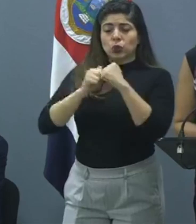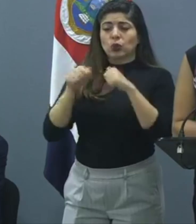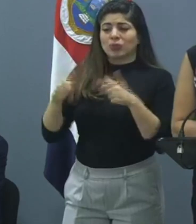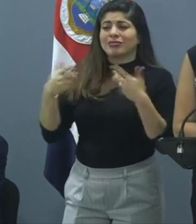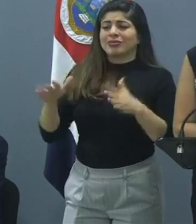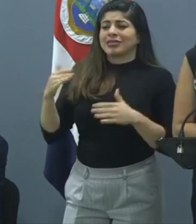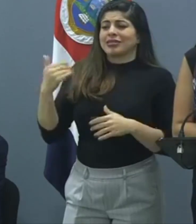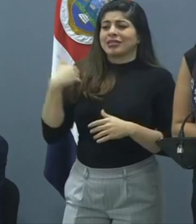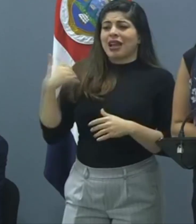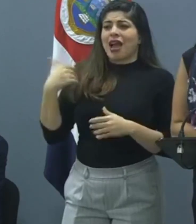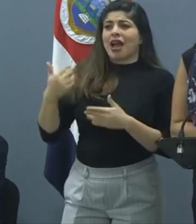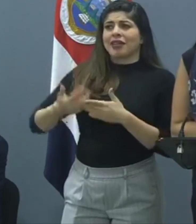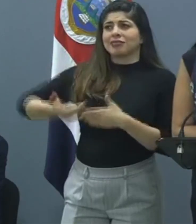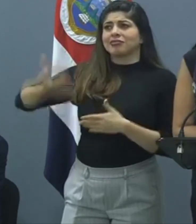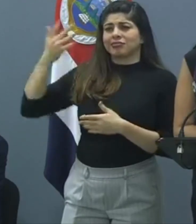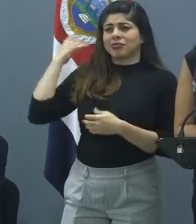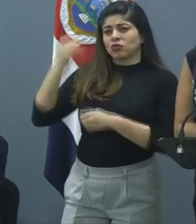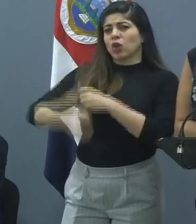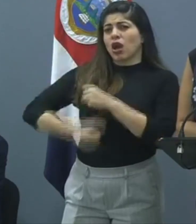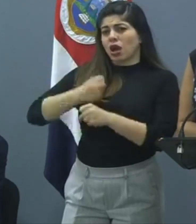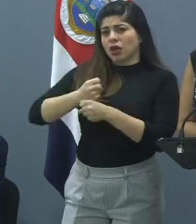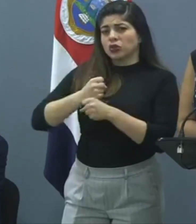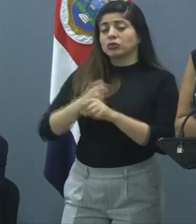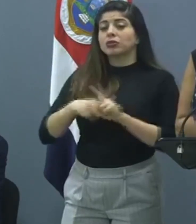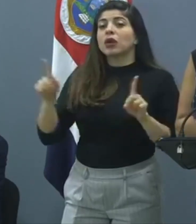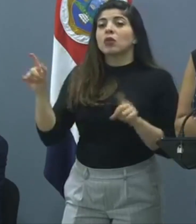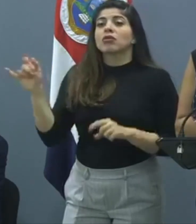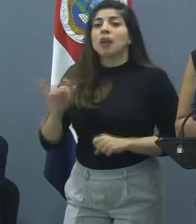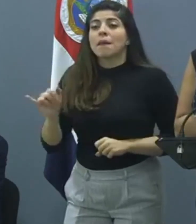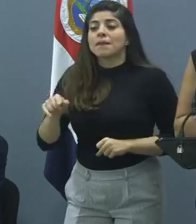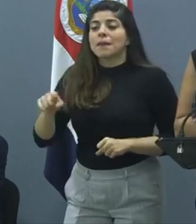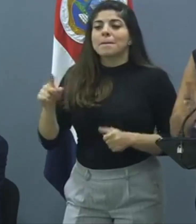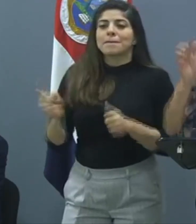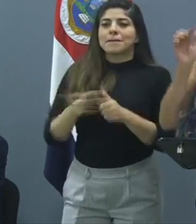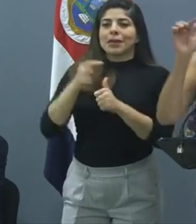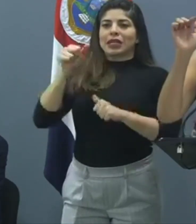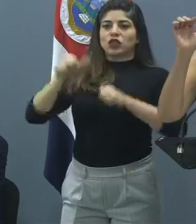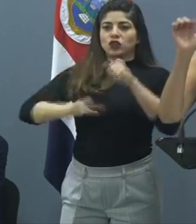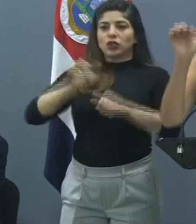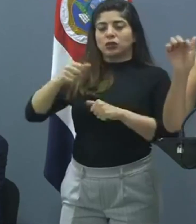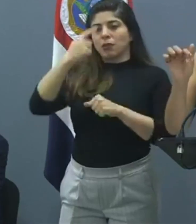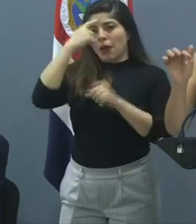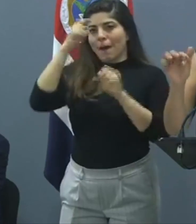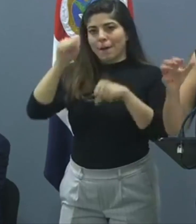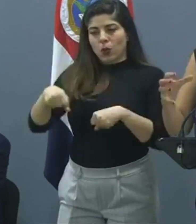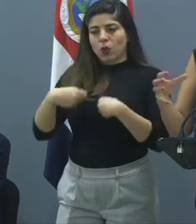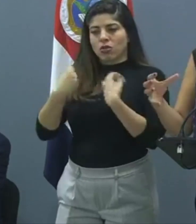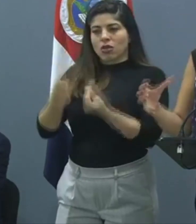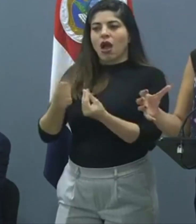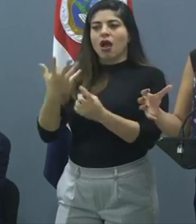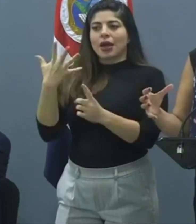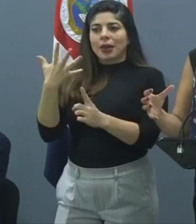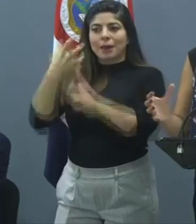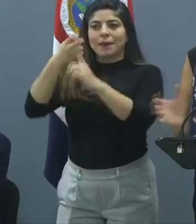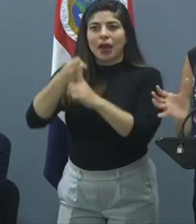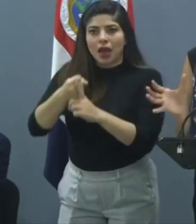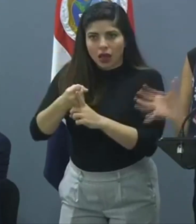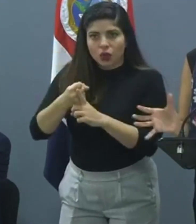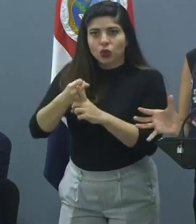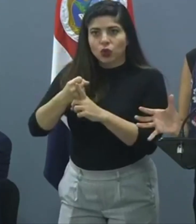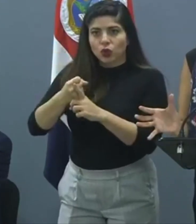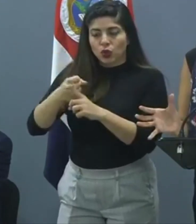ya algunas algunos años sino este es un primer esfuerzo para poder impactar la obra